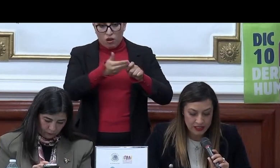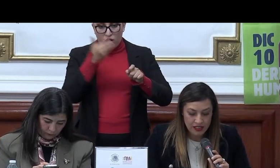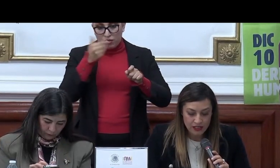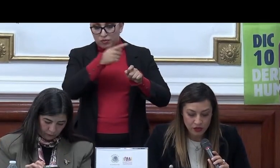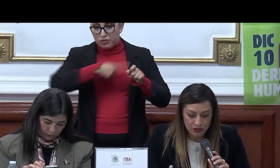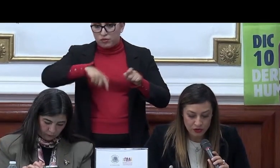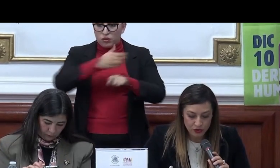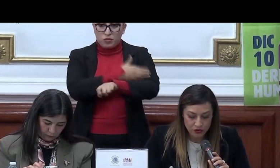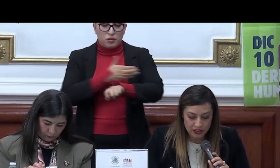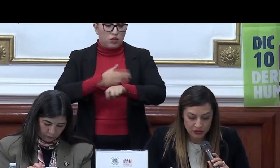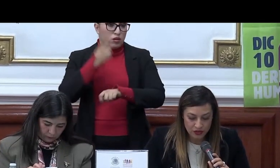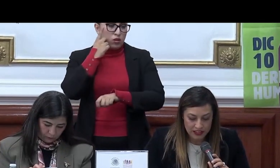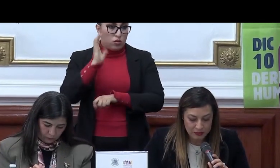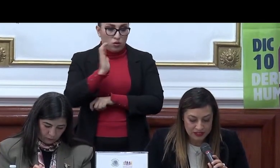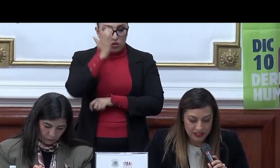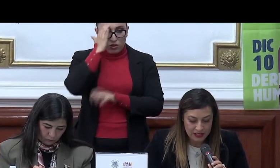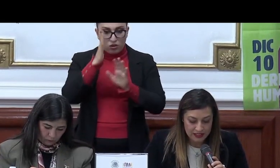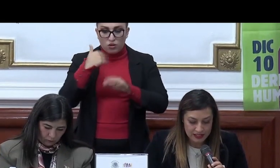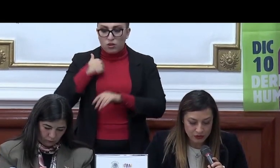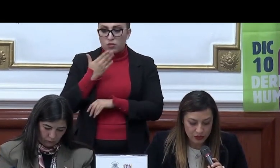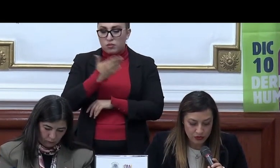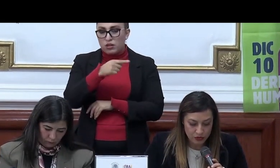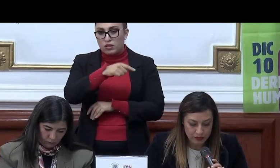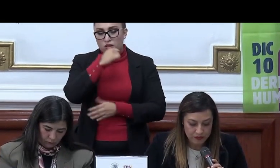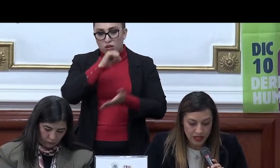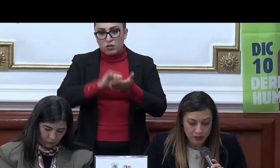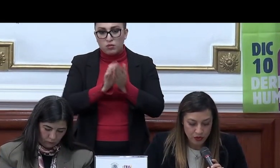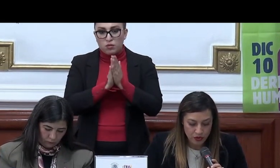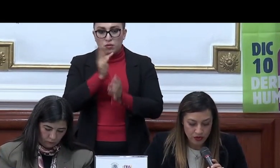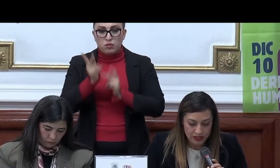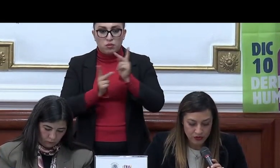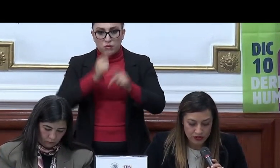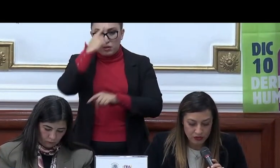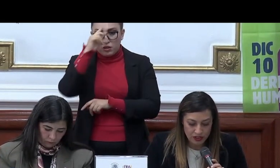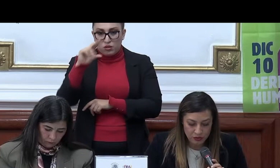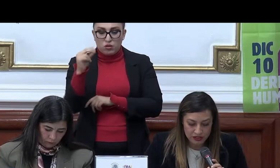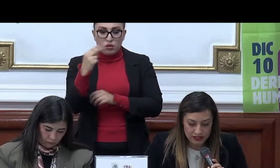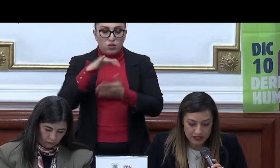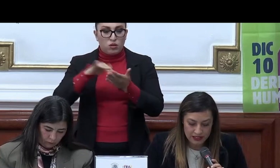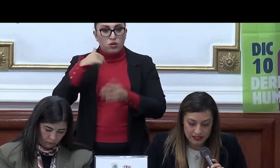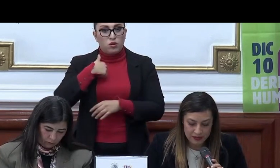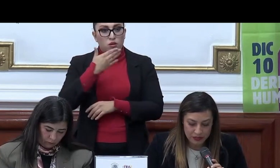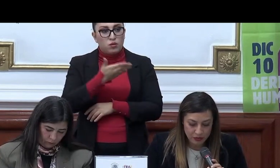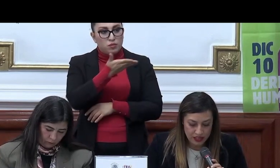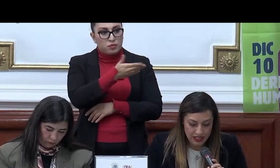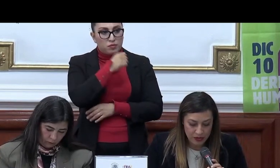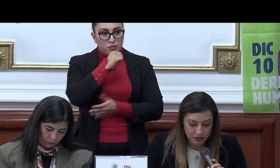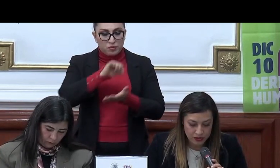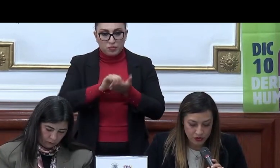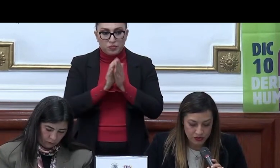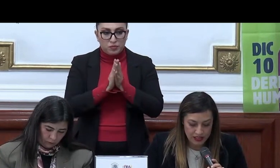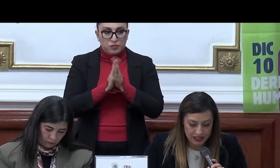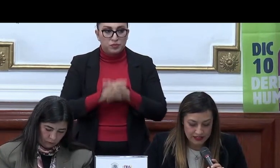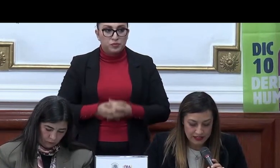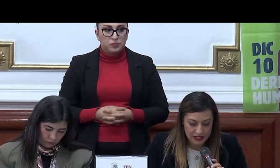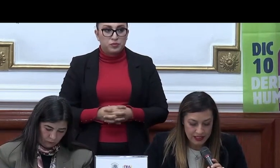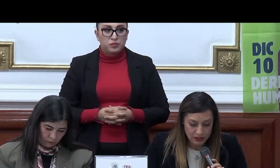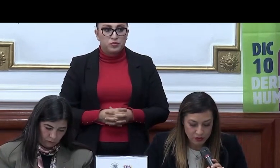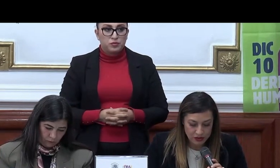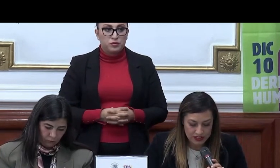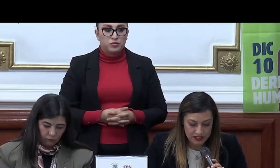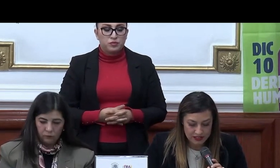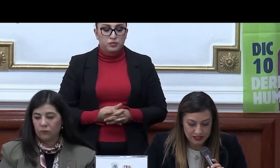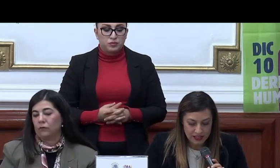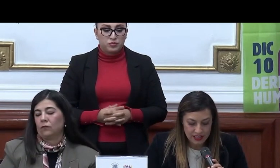debida, someto a su consideración la dispensa de su lectura, por lo que solicito a la diputada secretaria sirva de poner a votación de las y